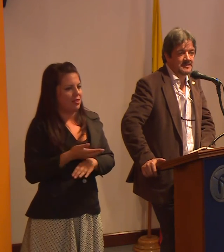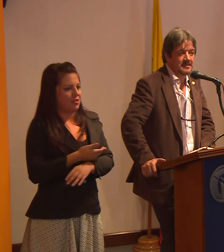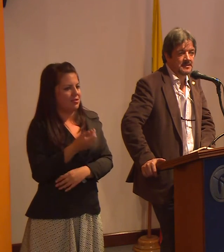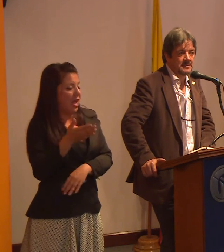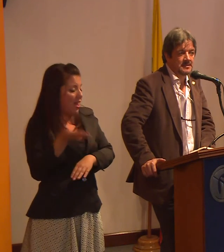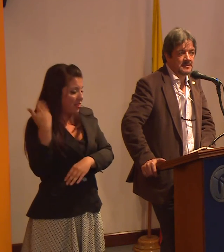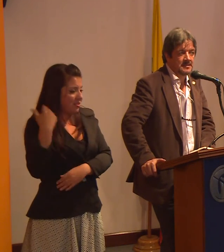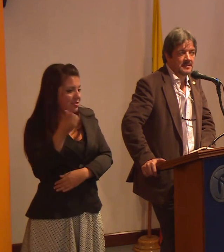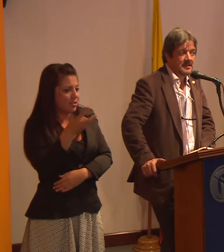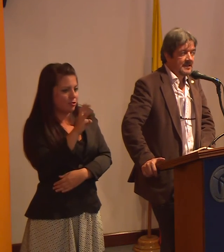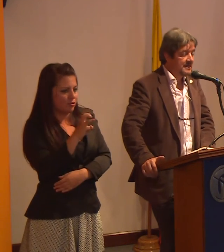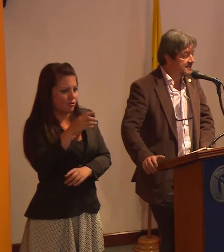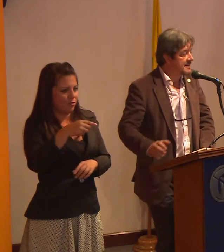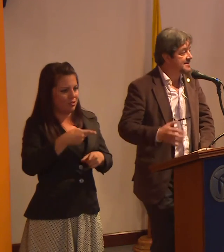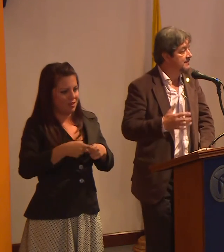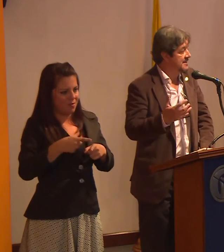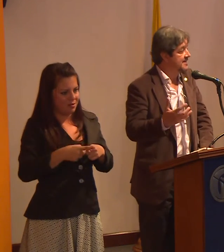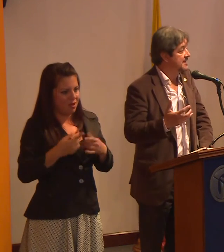semanas.